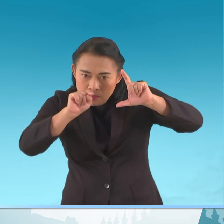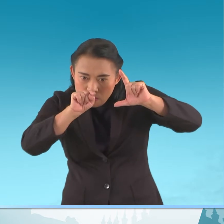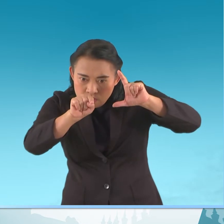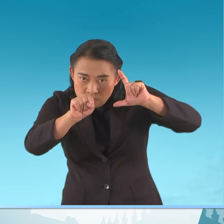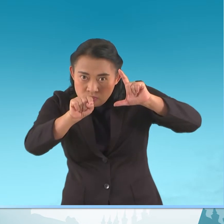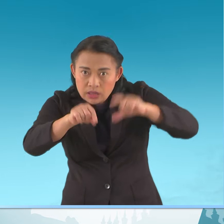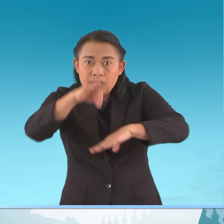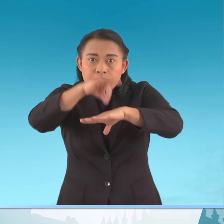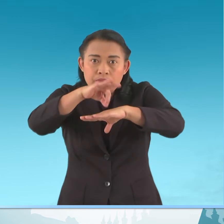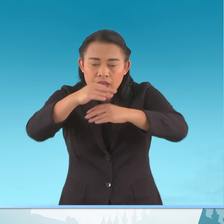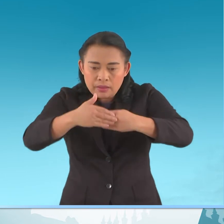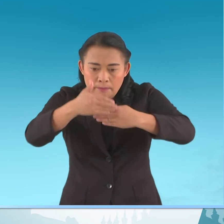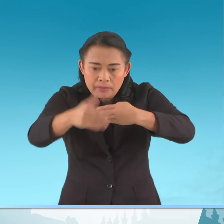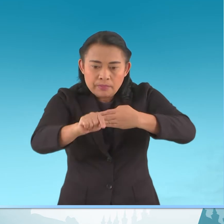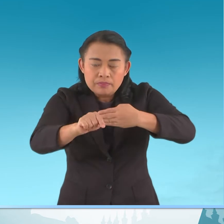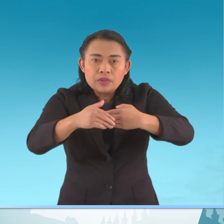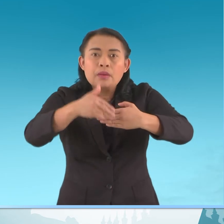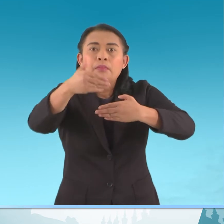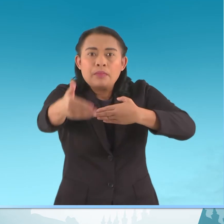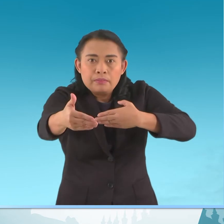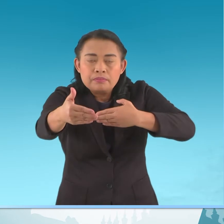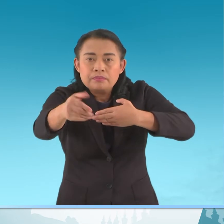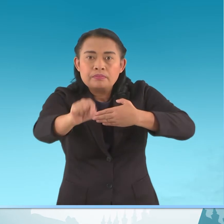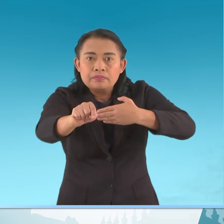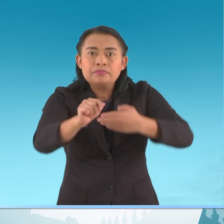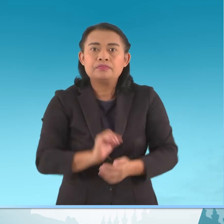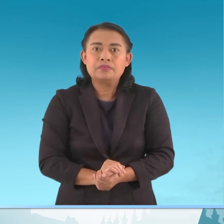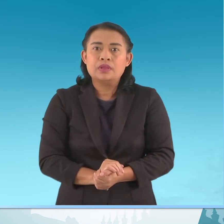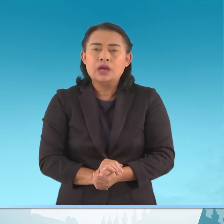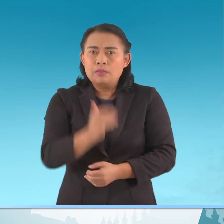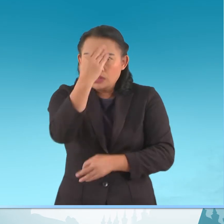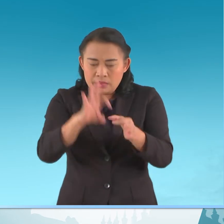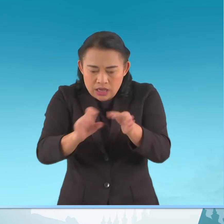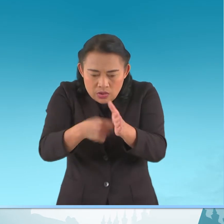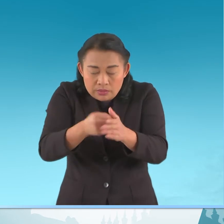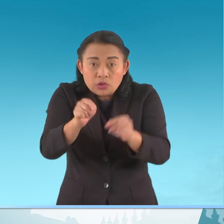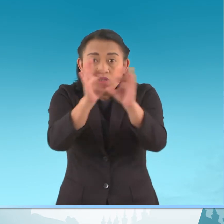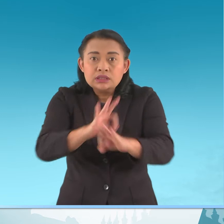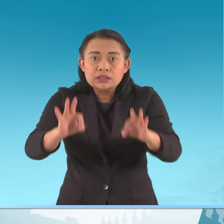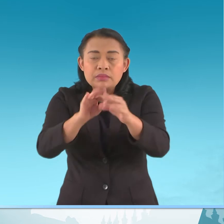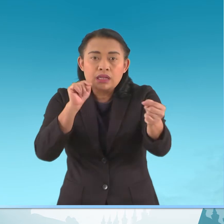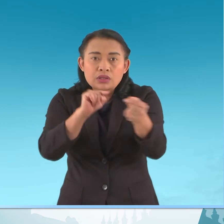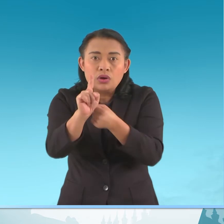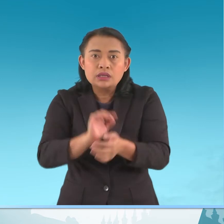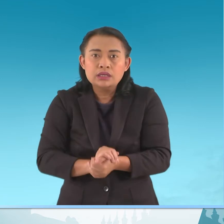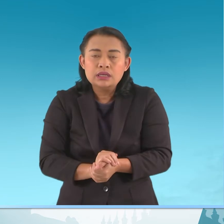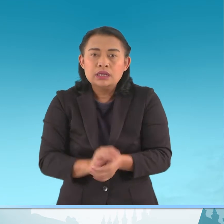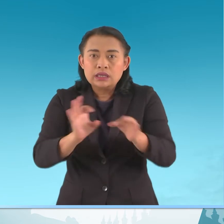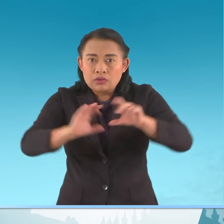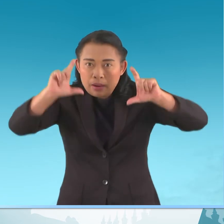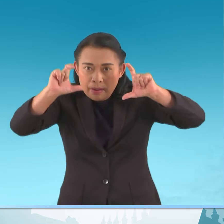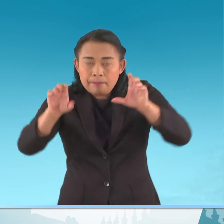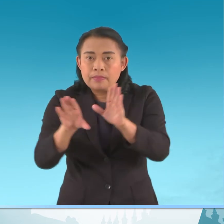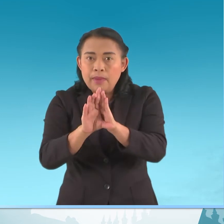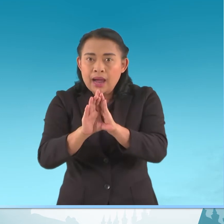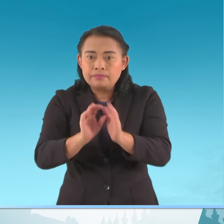ของคนดูภาพเนี่ยไปที่ส่วนกลางซึ่งเป็นปัจจัยหลักหรือเป็นตัวหลักของภาพนั่น